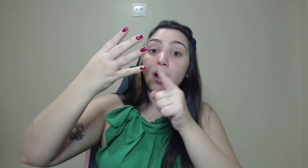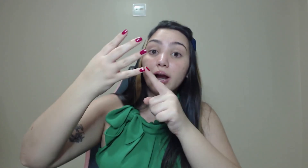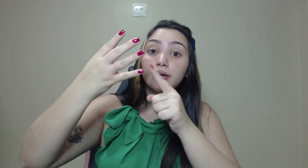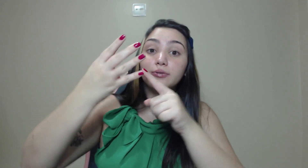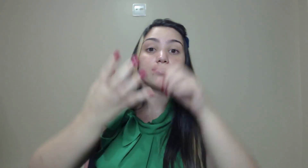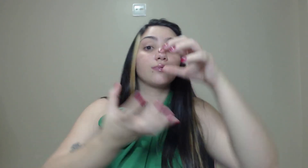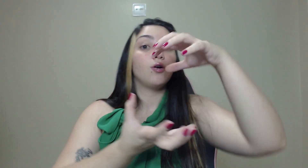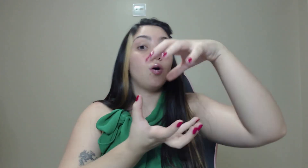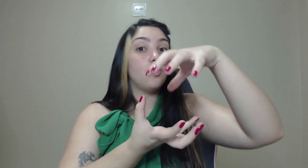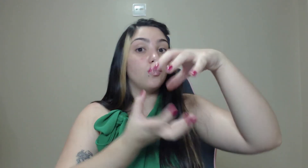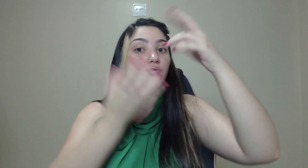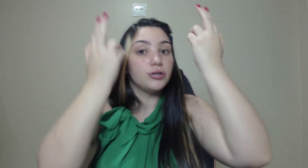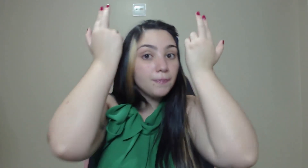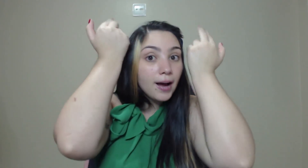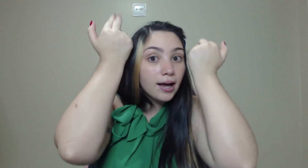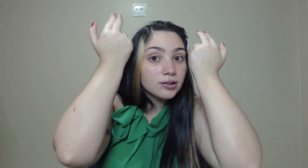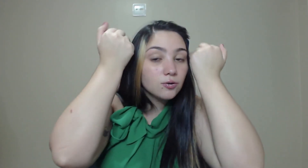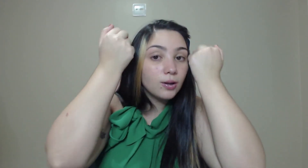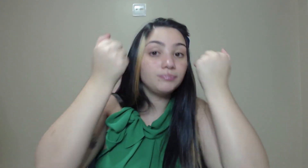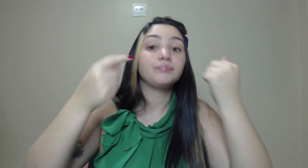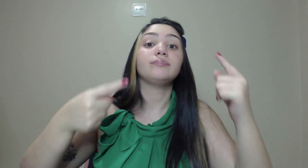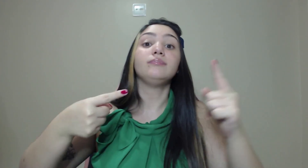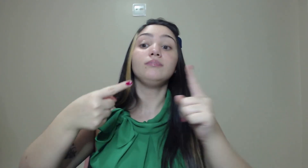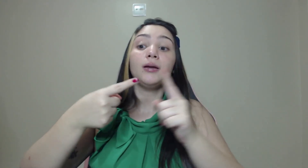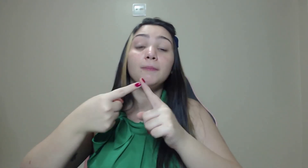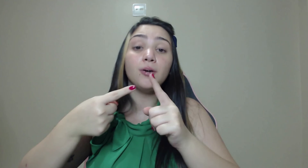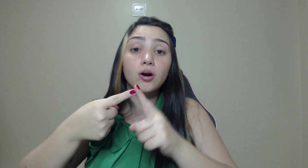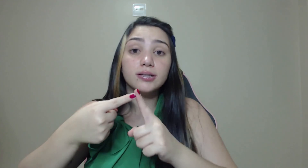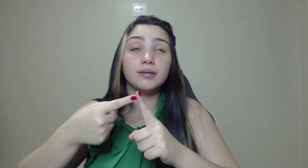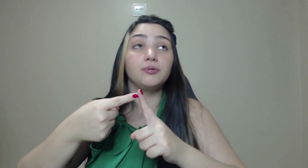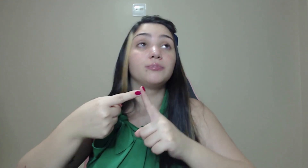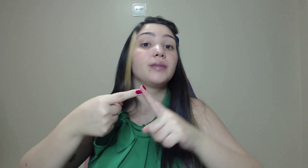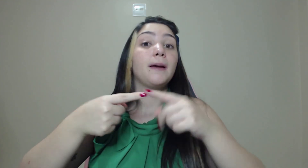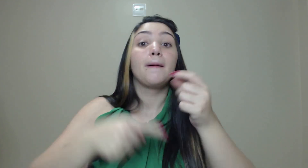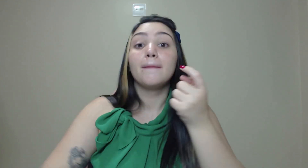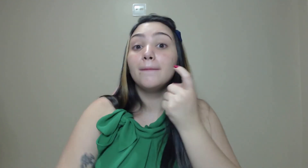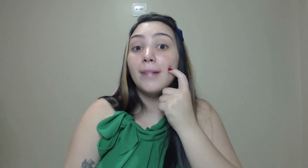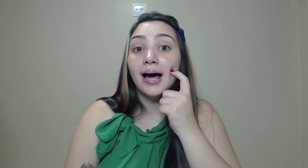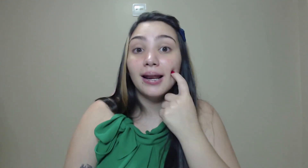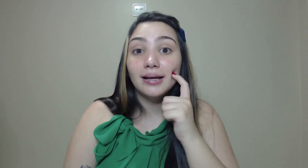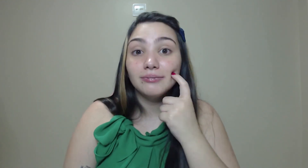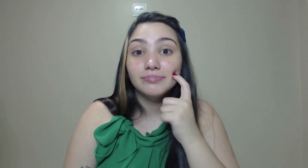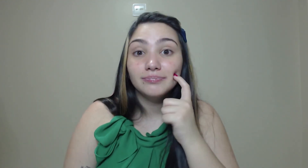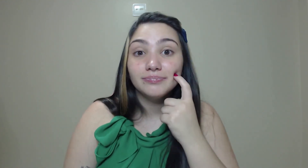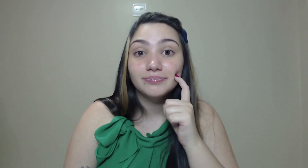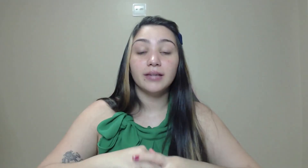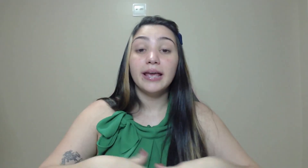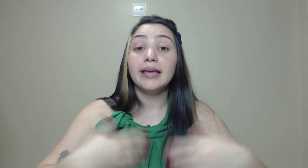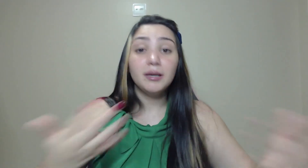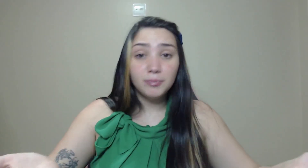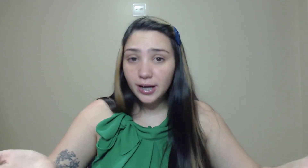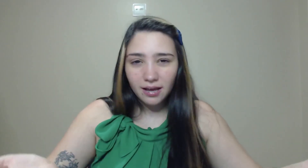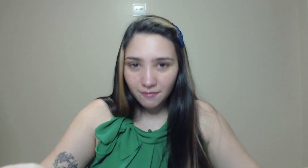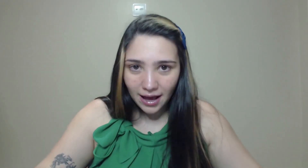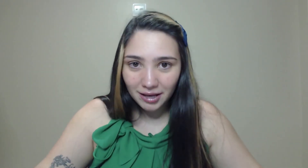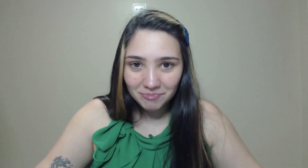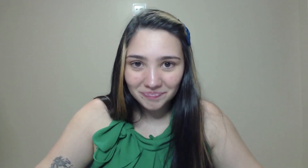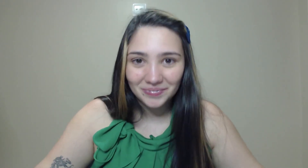Quarto, ovo de Páscoa. Próximo, bala. E por aí vai, tá